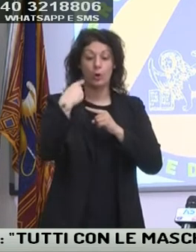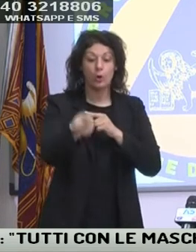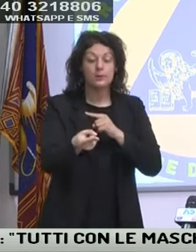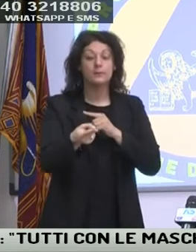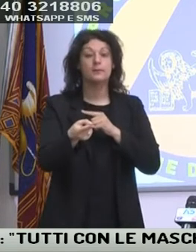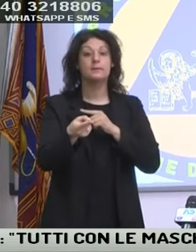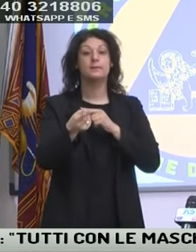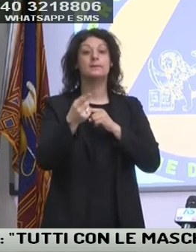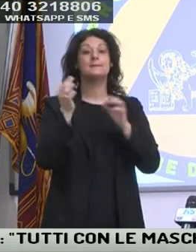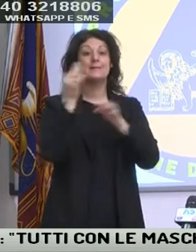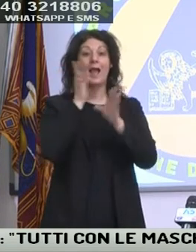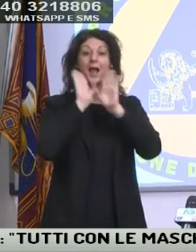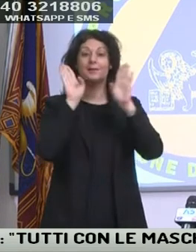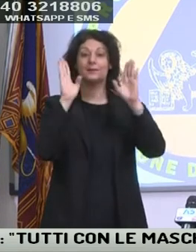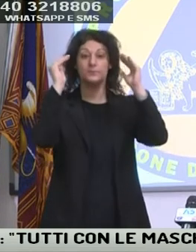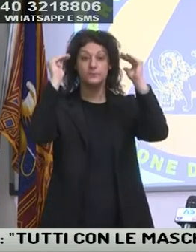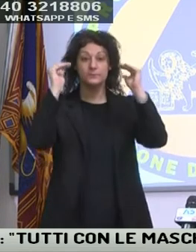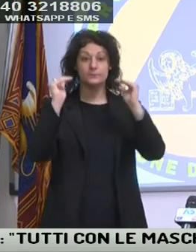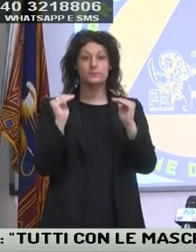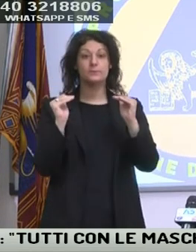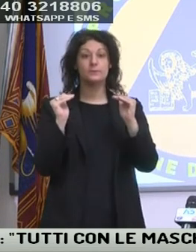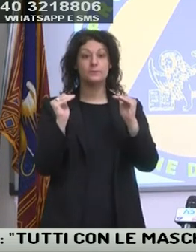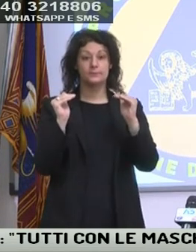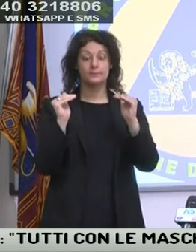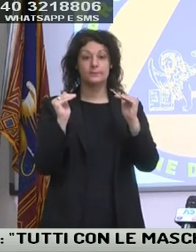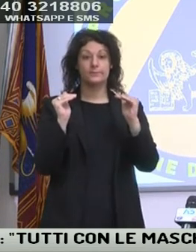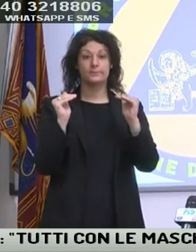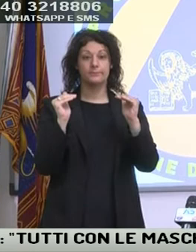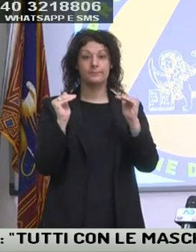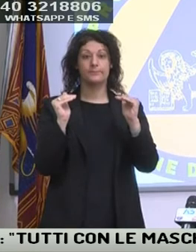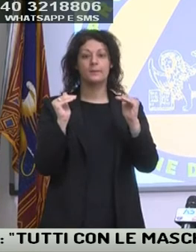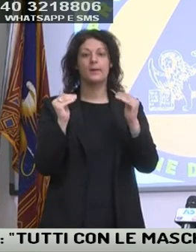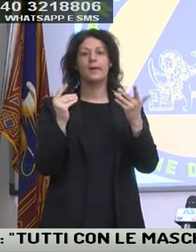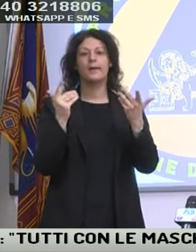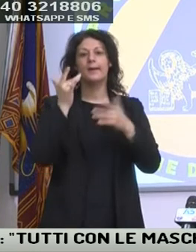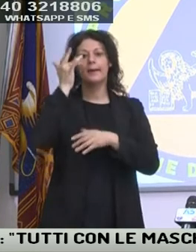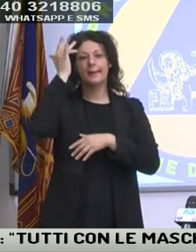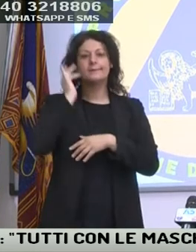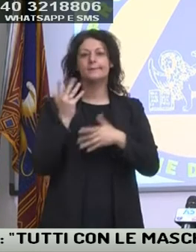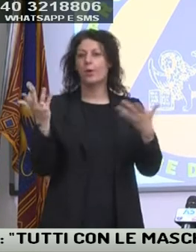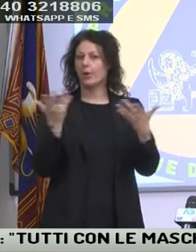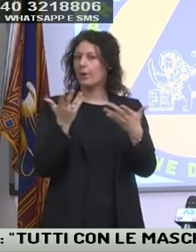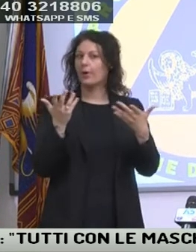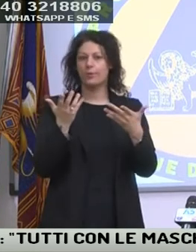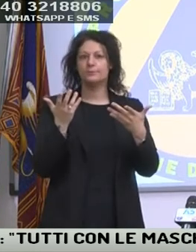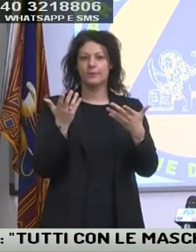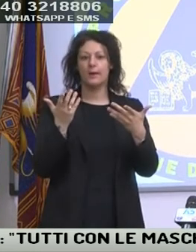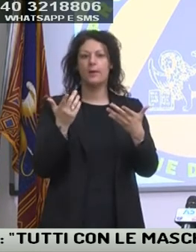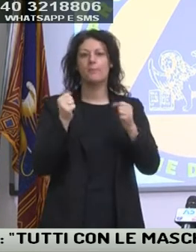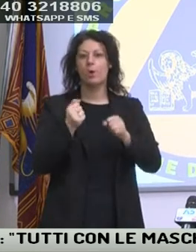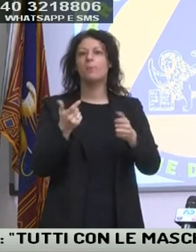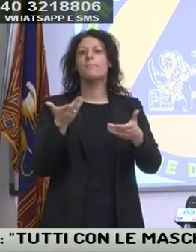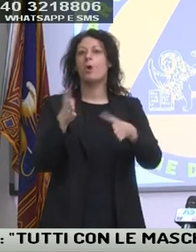è inevitabile che nessuno avrà più il dispositivo. Si gioca con la morte perché finché c'è il virus